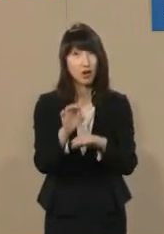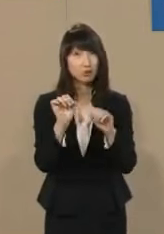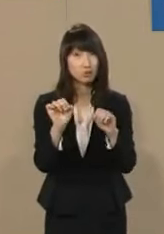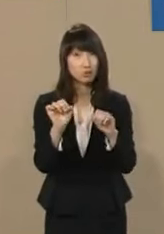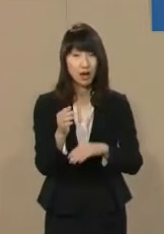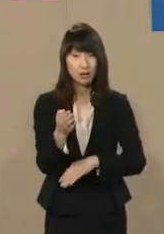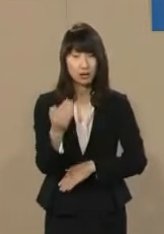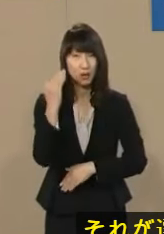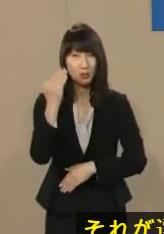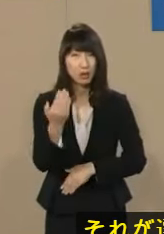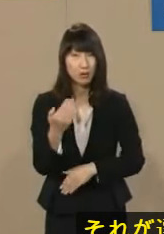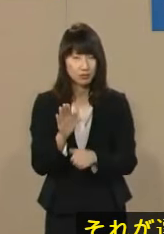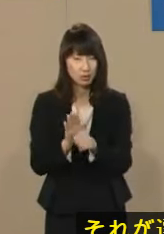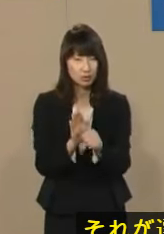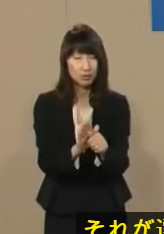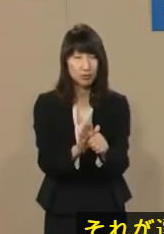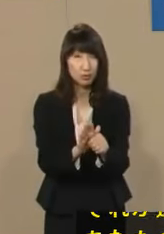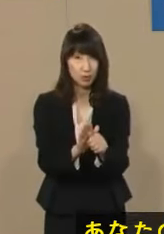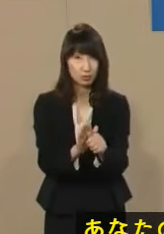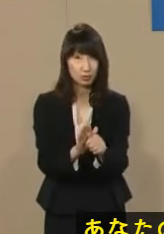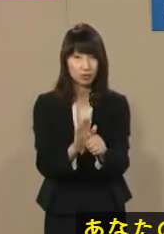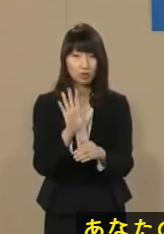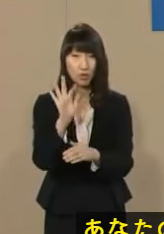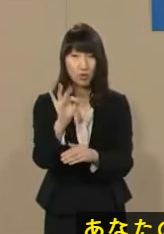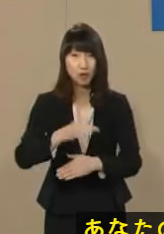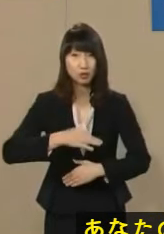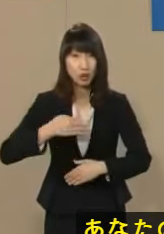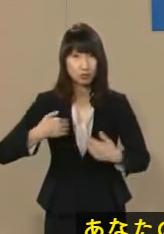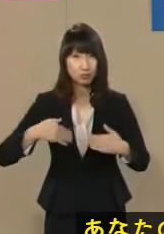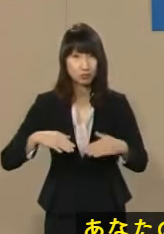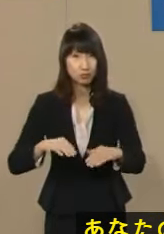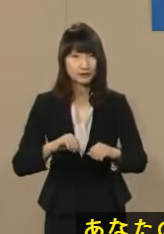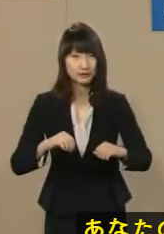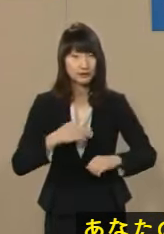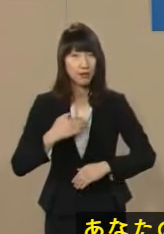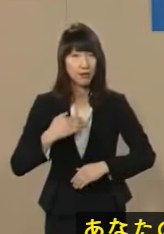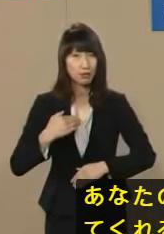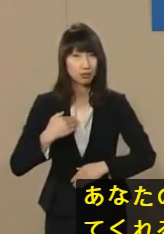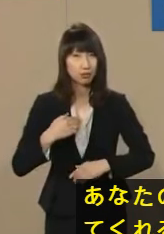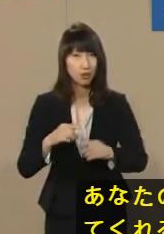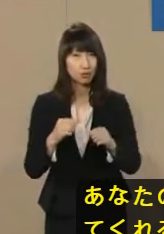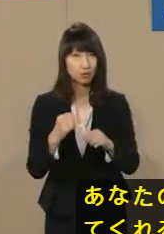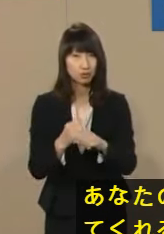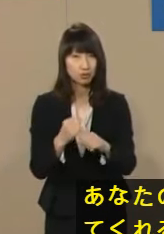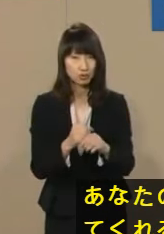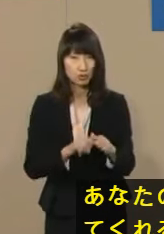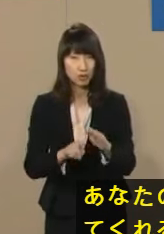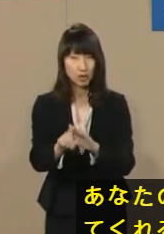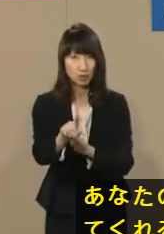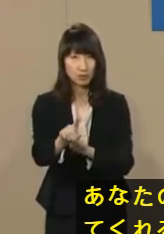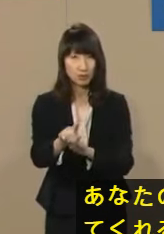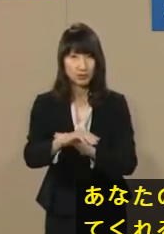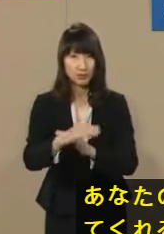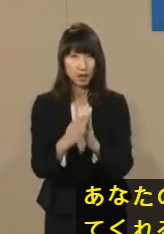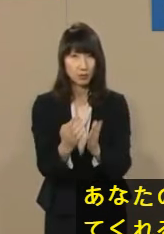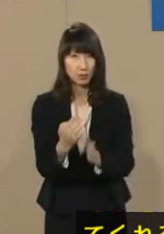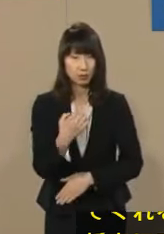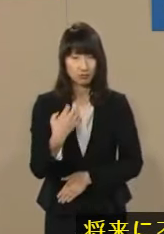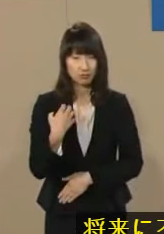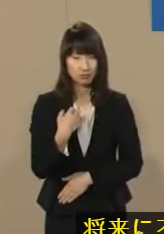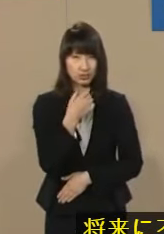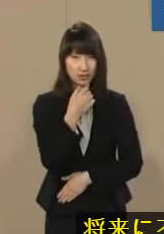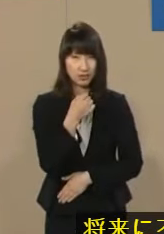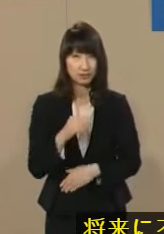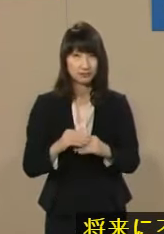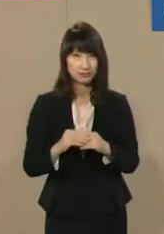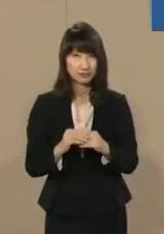あなたが困る前に手を差し伸べてくれる、将来に不安を持たずに生きていける、そんな国づくりの先頭に山本太郎を立たせてくれません